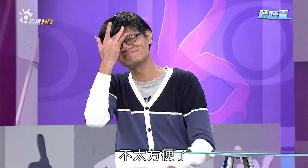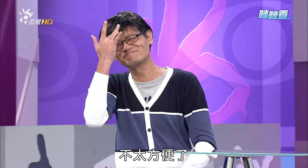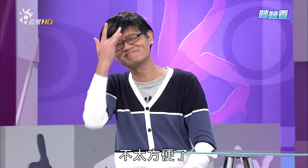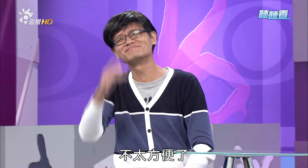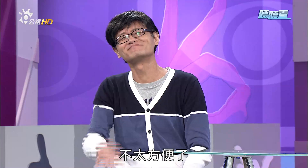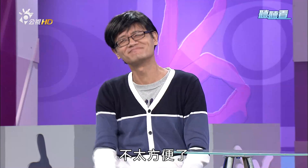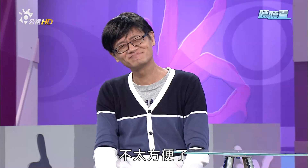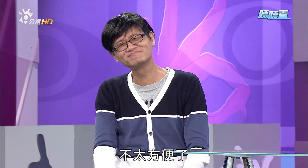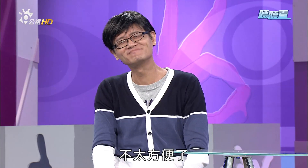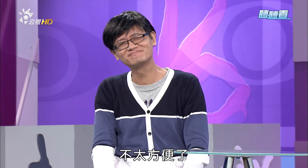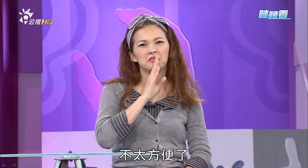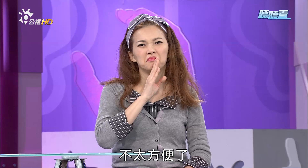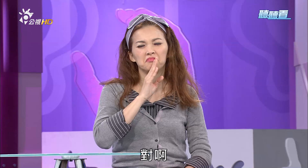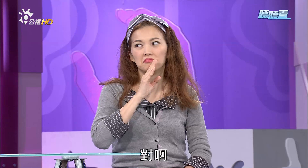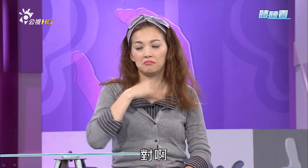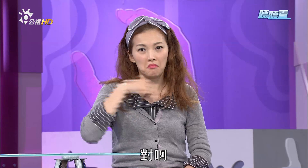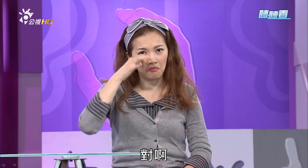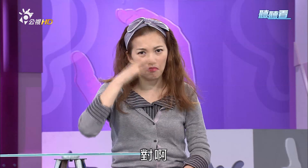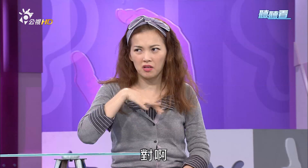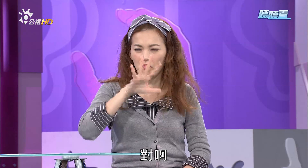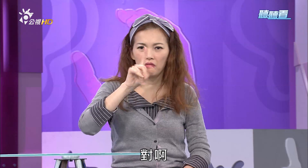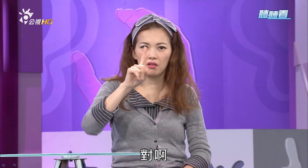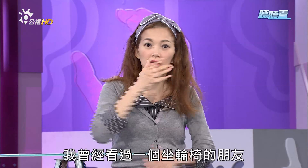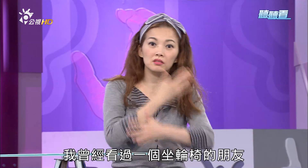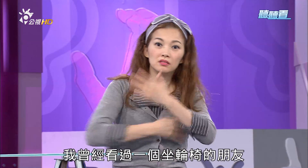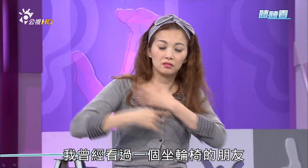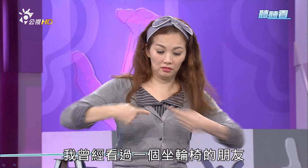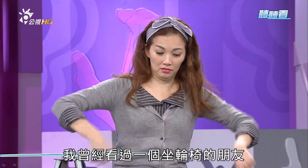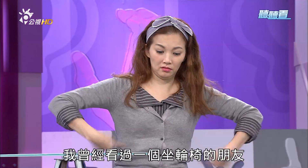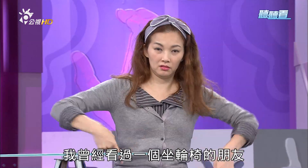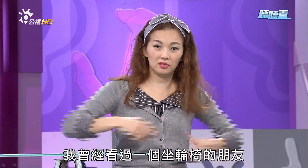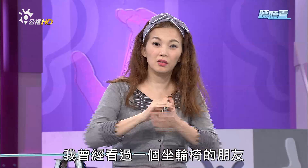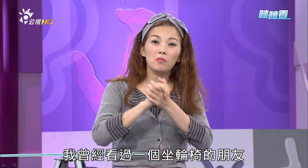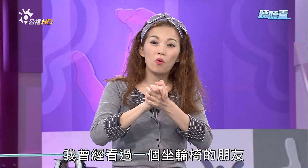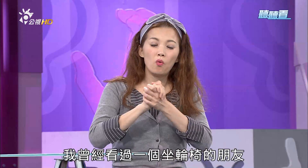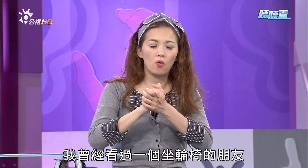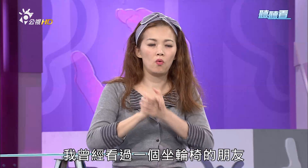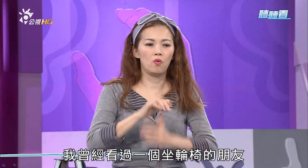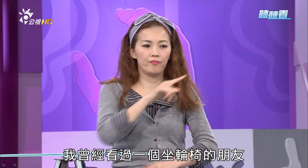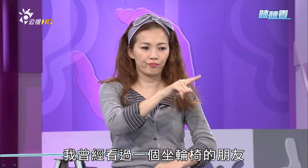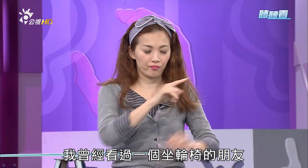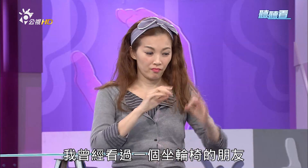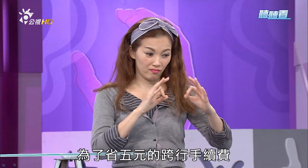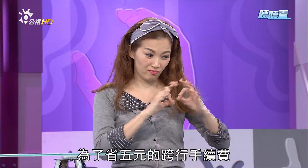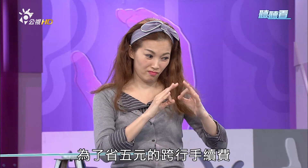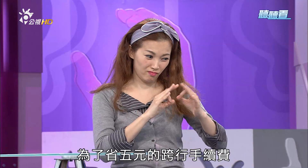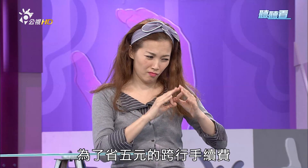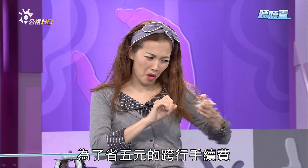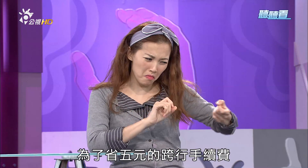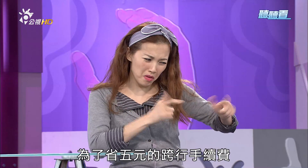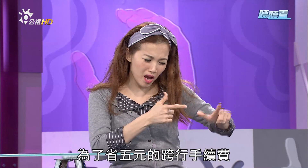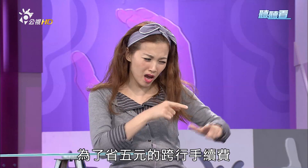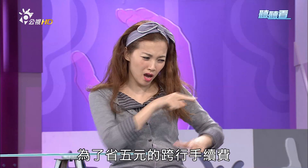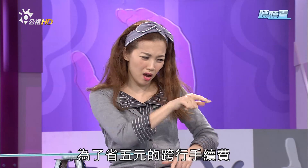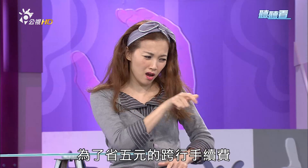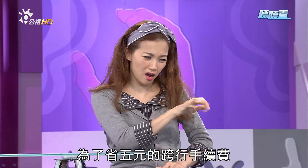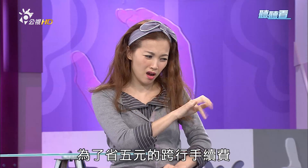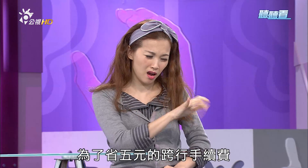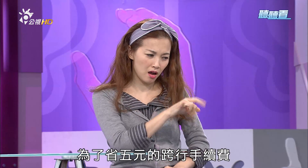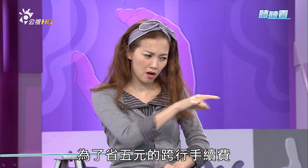太方便了。 对呀，我曾经看过一个坐轮椅的朋友，为了省5元的跨行手续